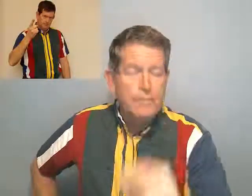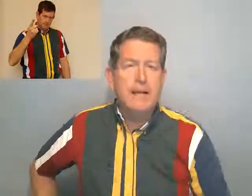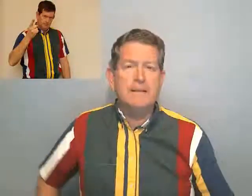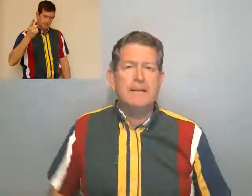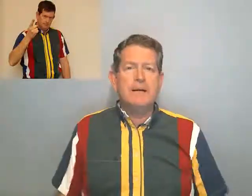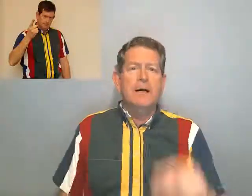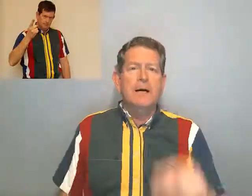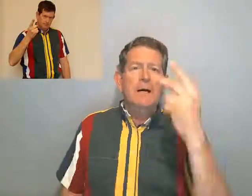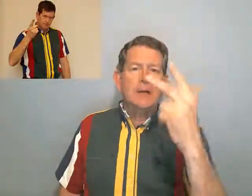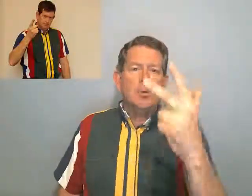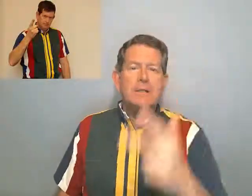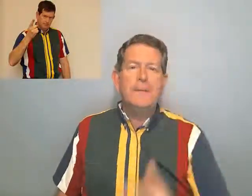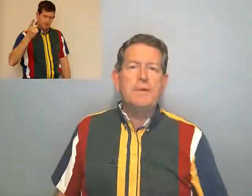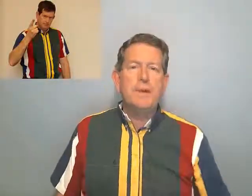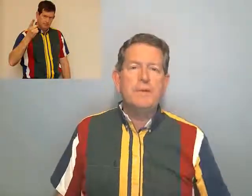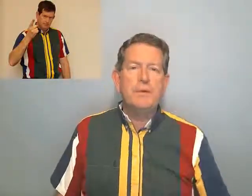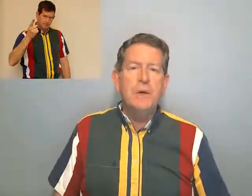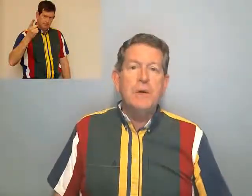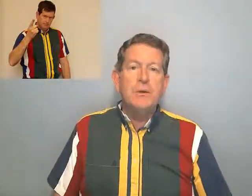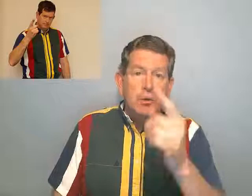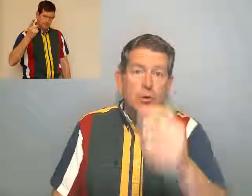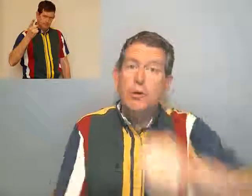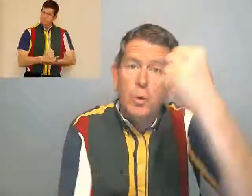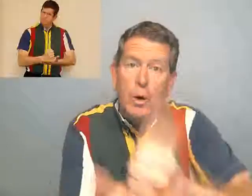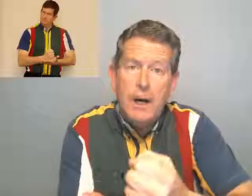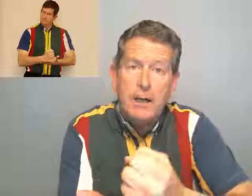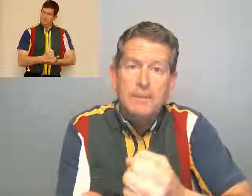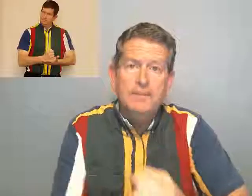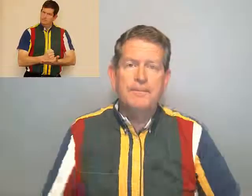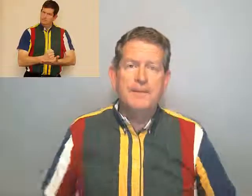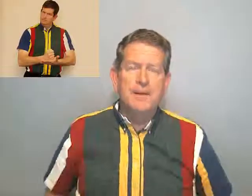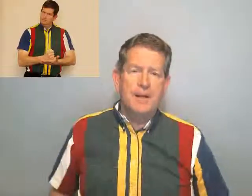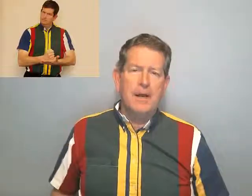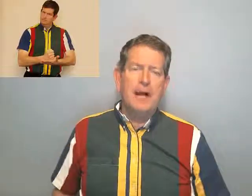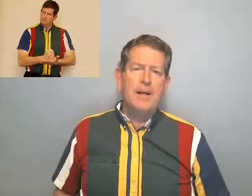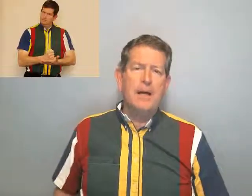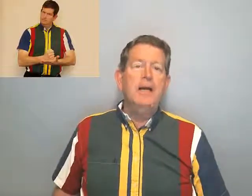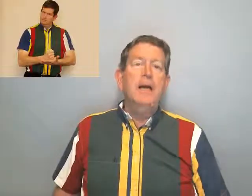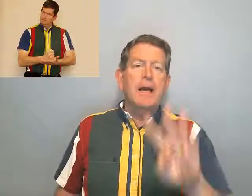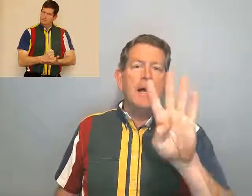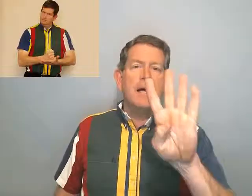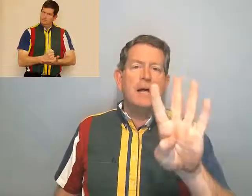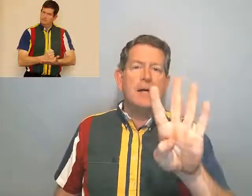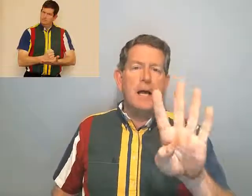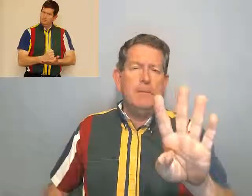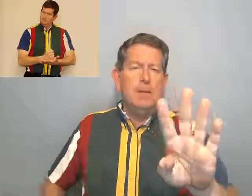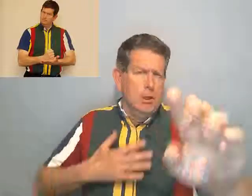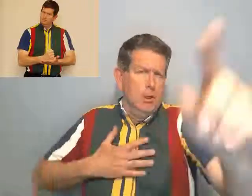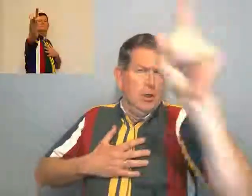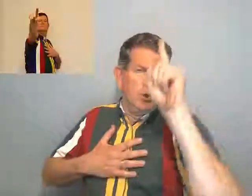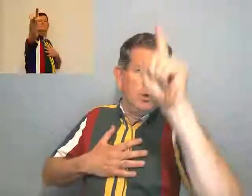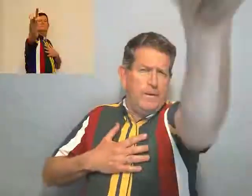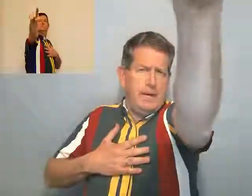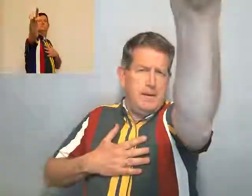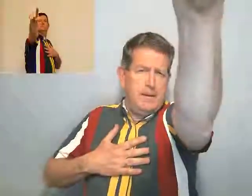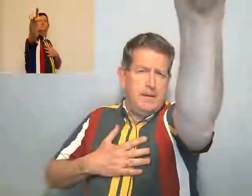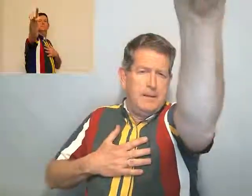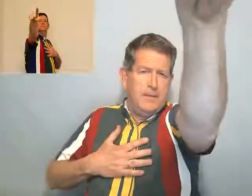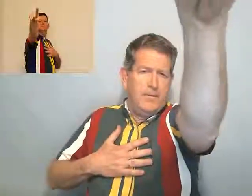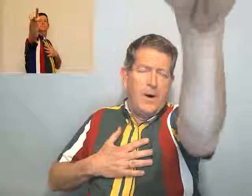c'est ça. La troisième expression, c'est tu dois. Très bien. Et la quatrième, je vais.